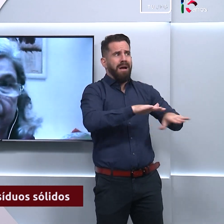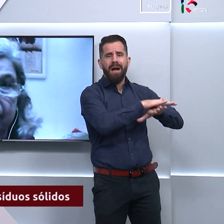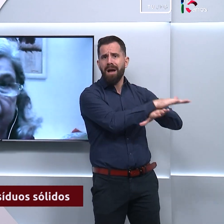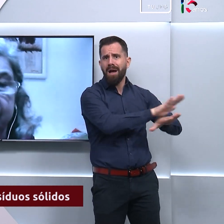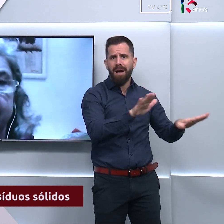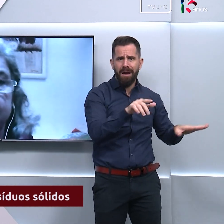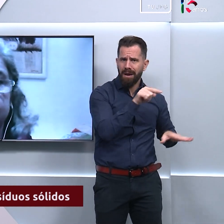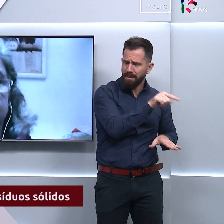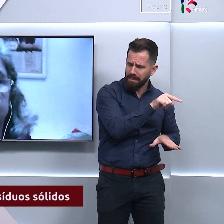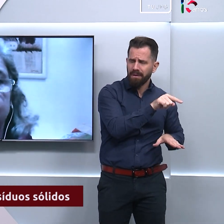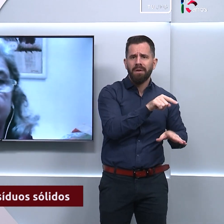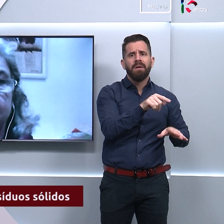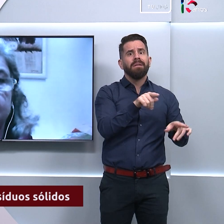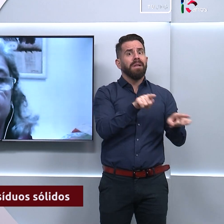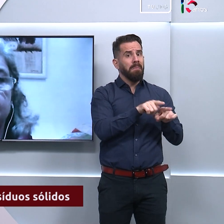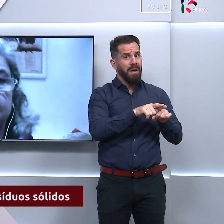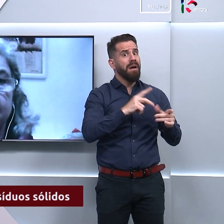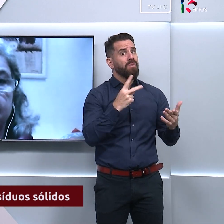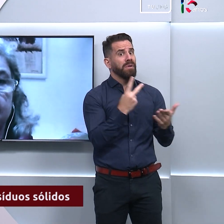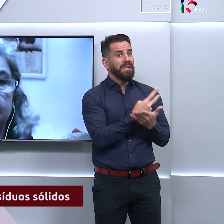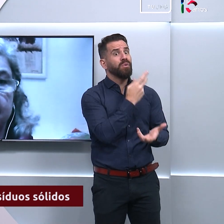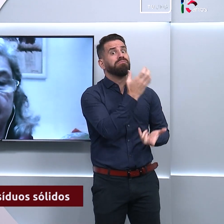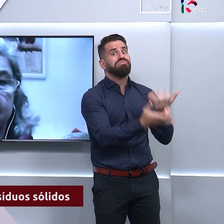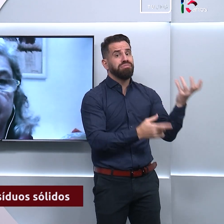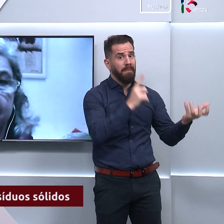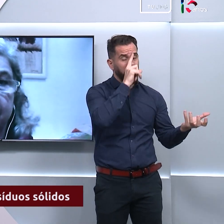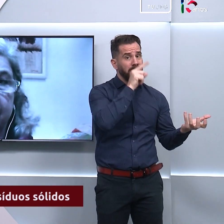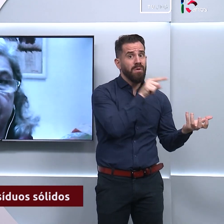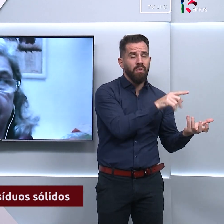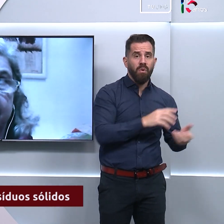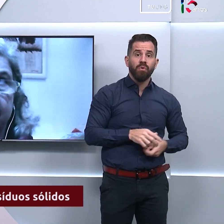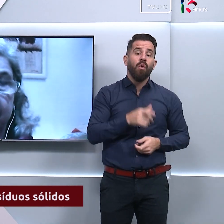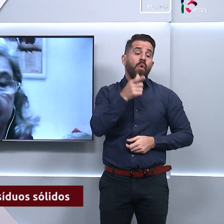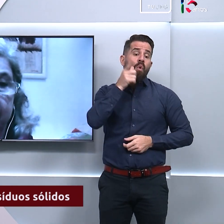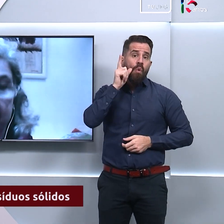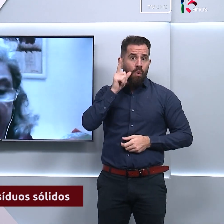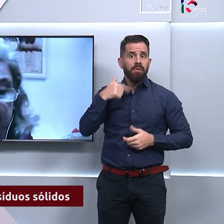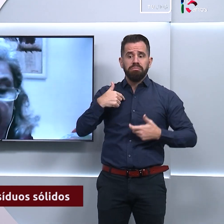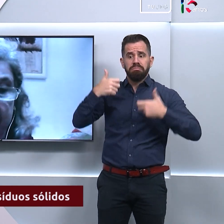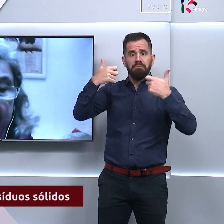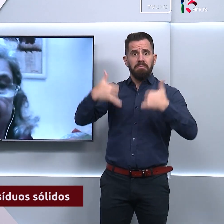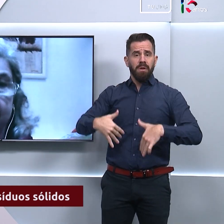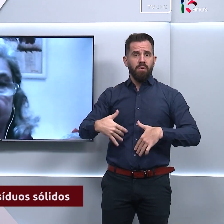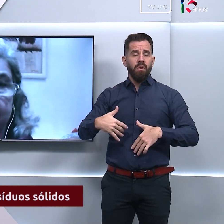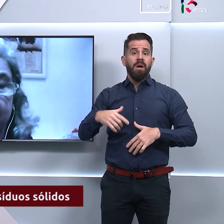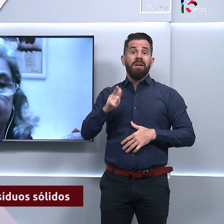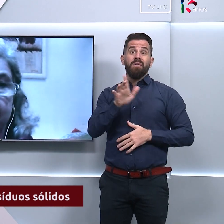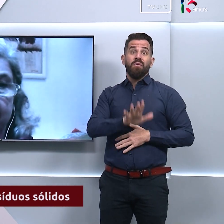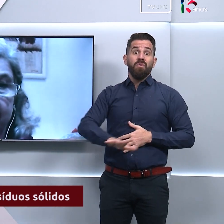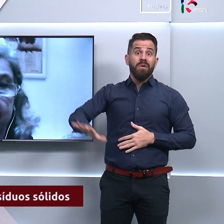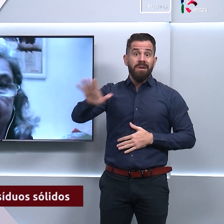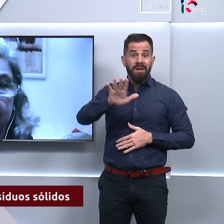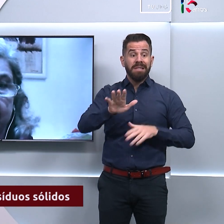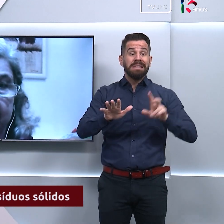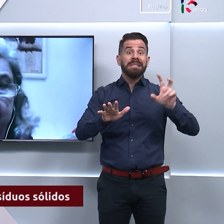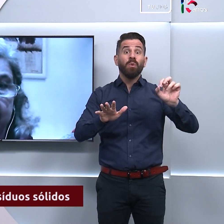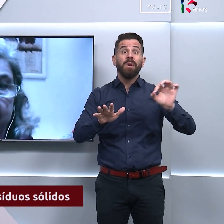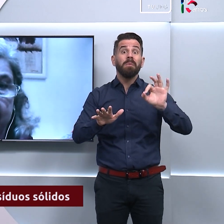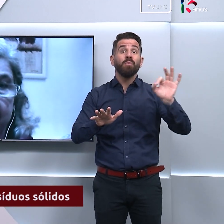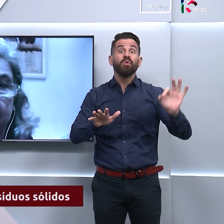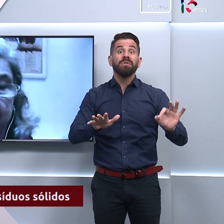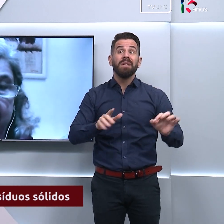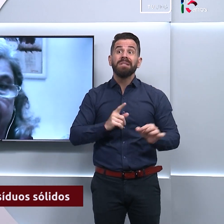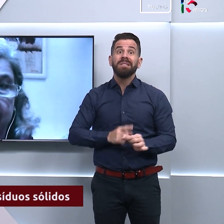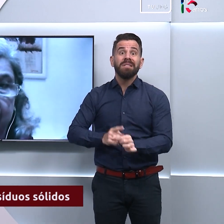risco de incêndio, por exemplo. Ontem aqui no programa a gente falou que Goiás, por exemplo, cerca de 50% das cidades não tem